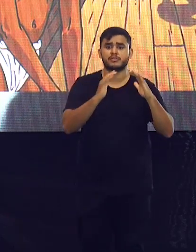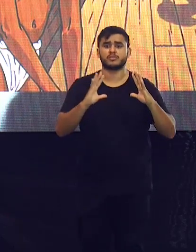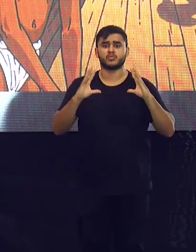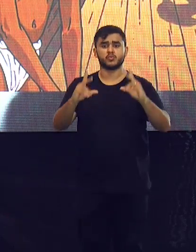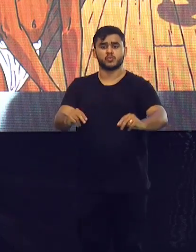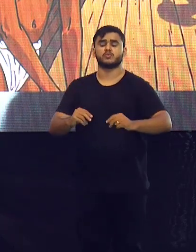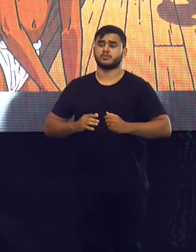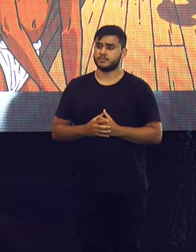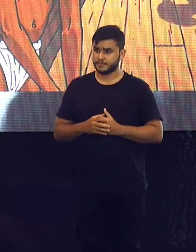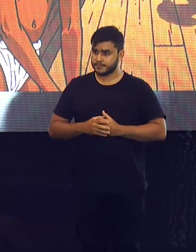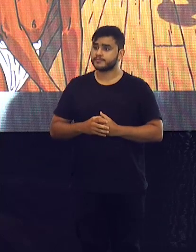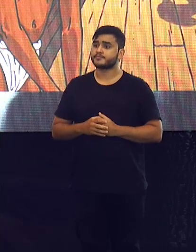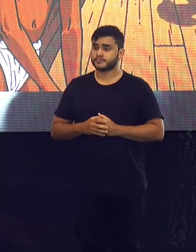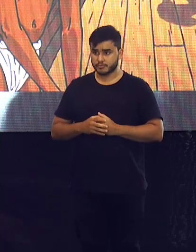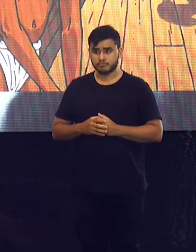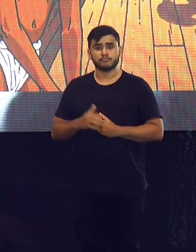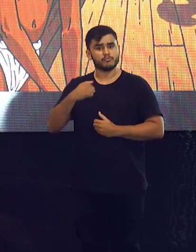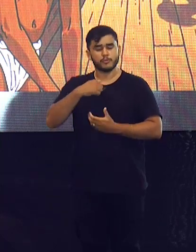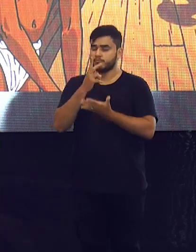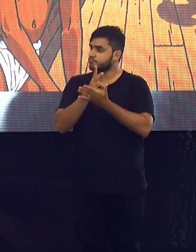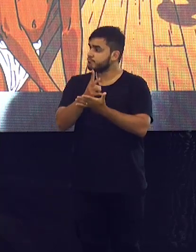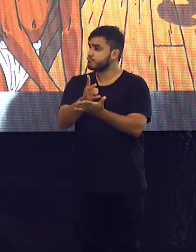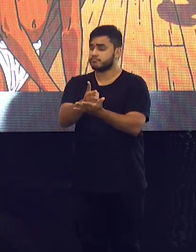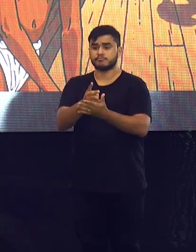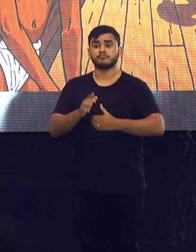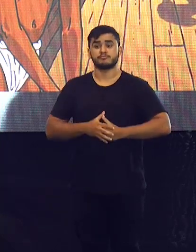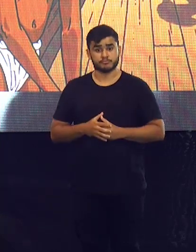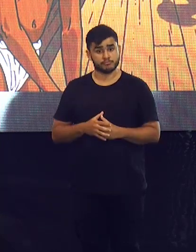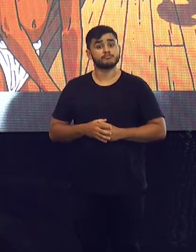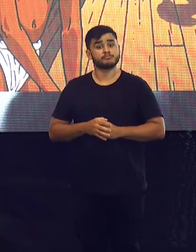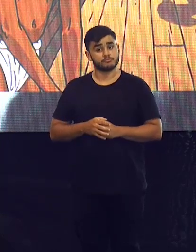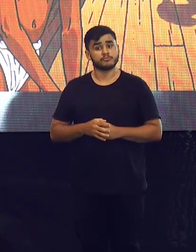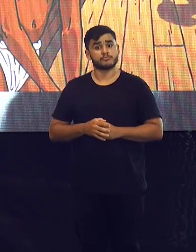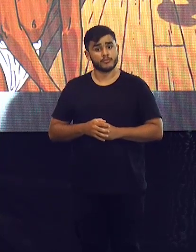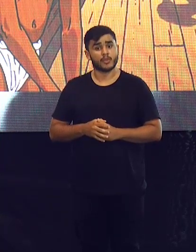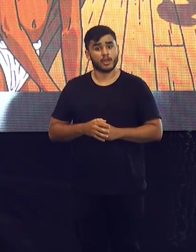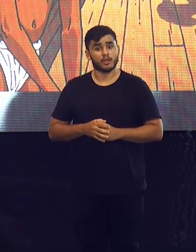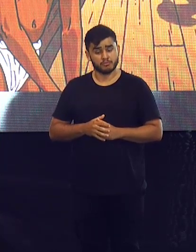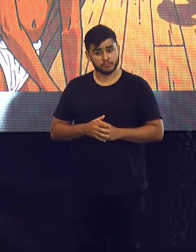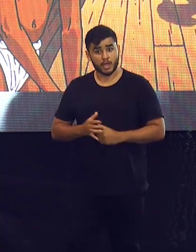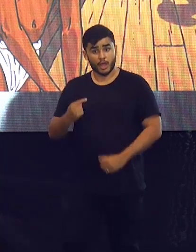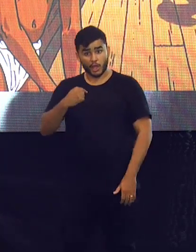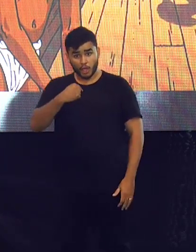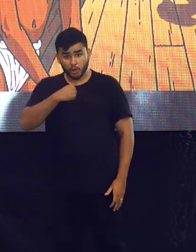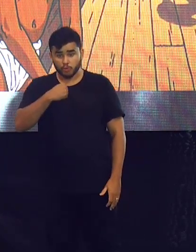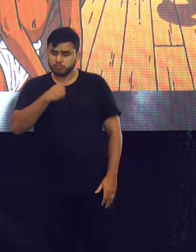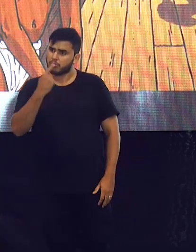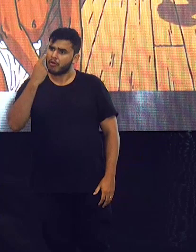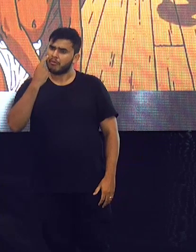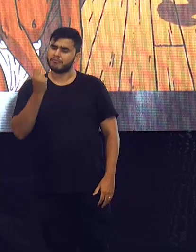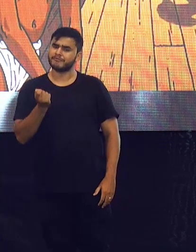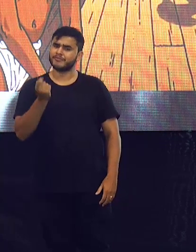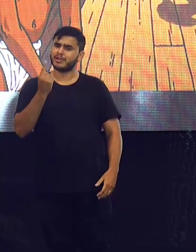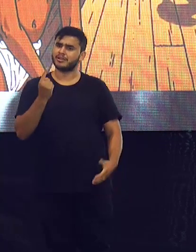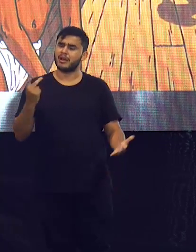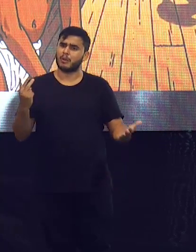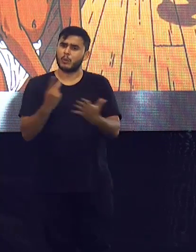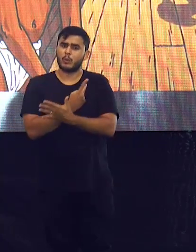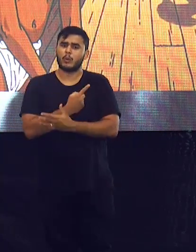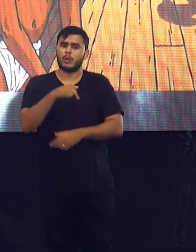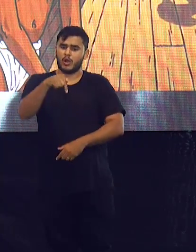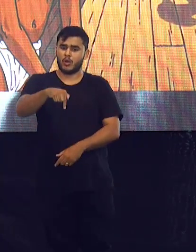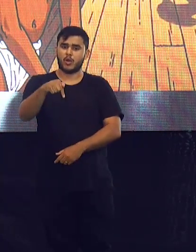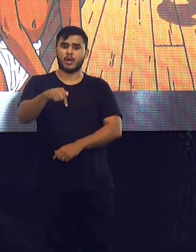puder. É por isso que alguns discursos me assustam muito, principalmente o discurso de que, hoje em